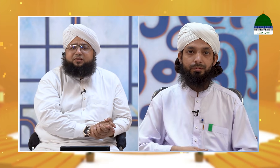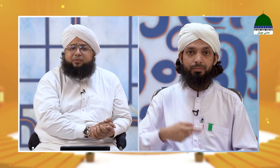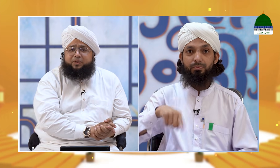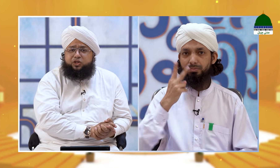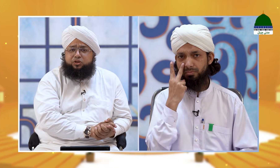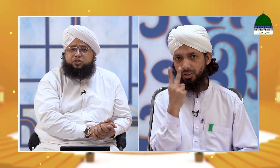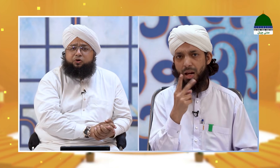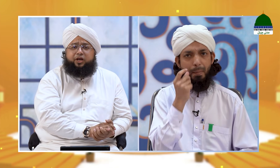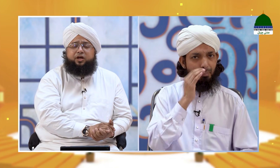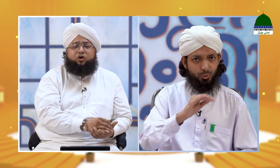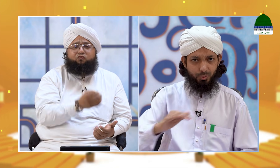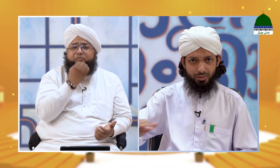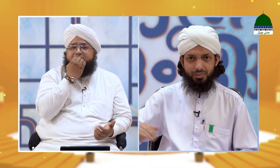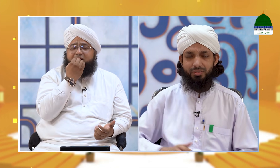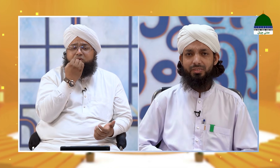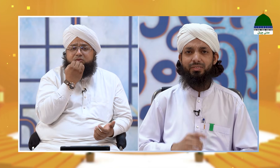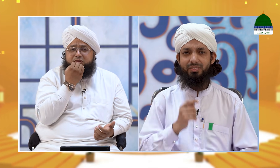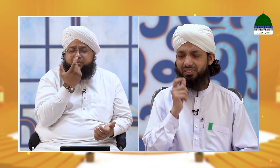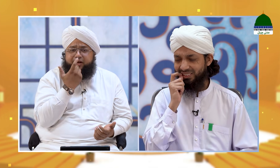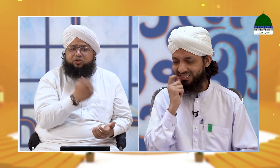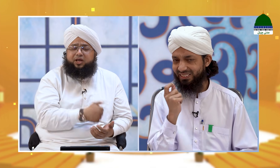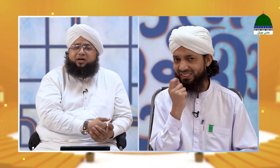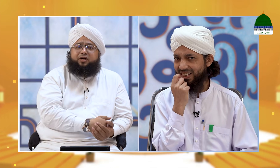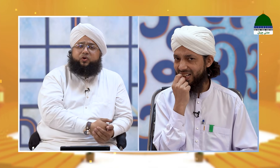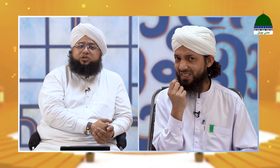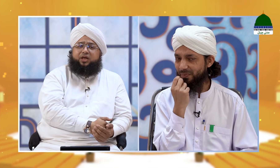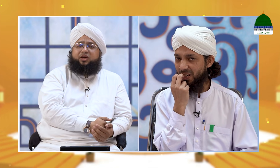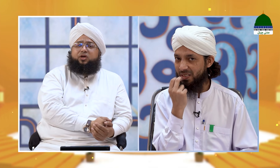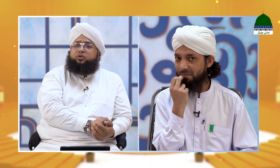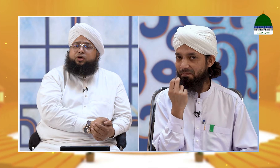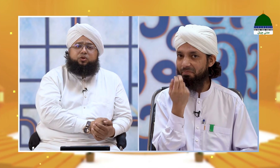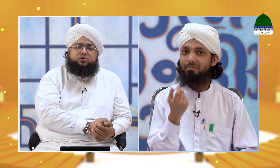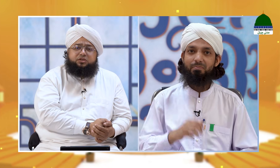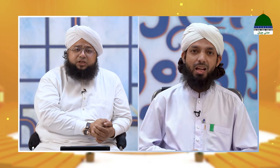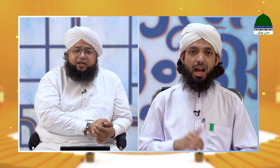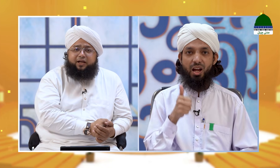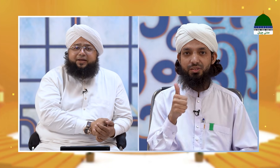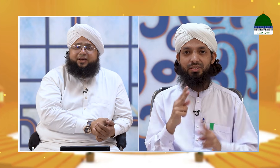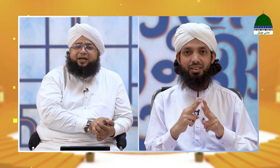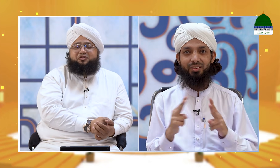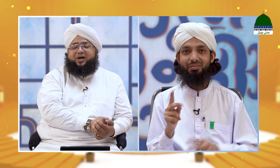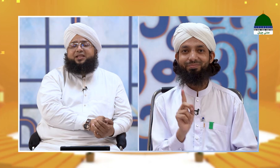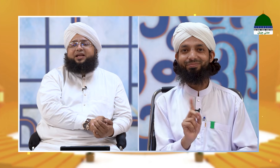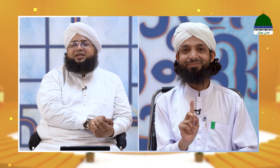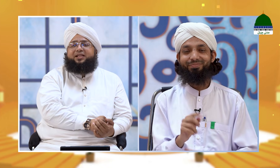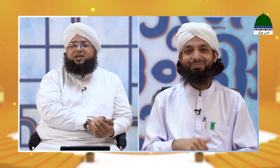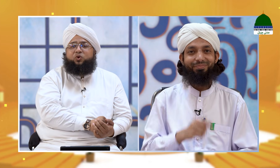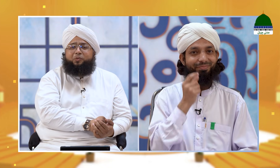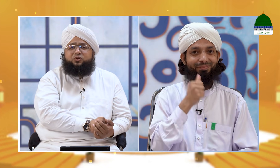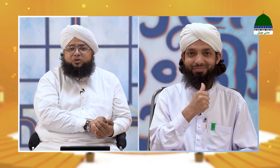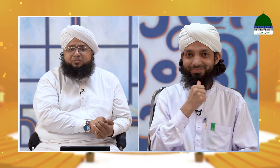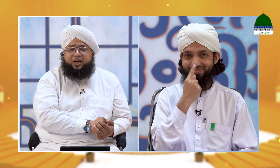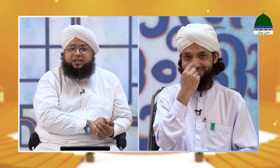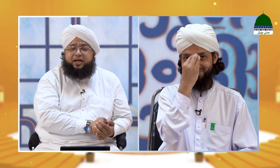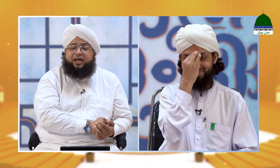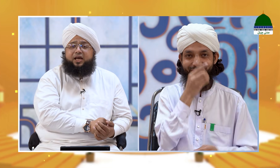ہوں کہ بعض دفعہ بچے ہوتے ہیں چھوٹے، وہ بھی ناخن چبا رہے ہوتے ہیں، کاٹ رہے ہوتے ہیں، تو یہ درست طریقہ نہیں ہے۔ جو والدین حضرات ہیں ان کو